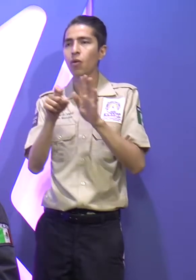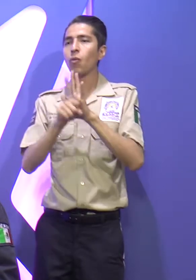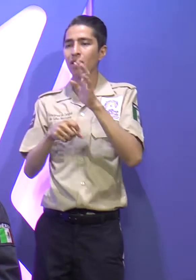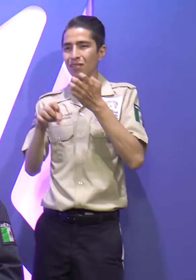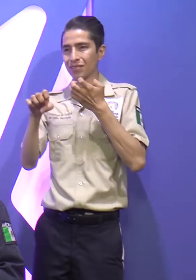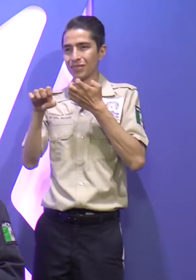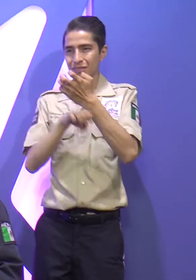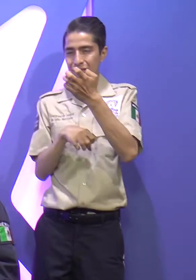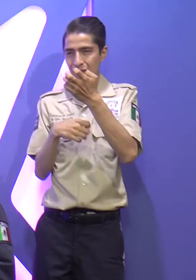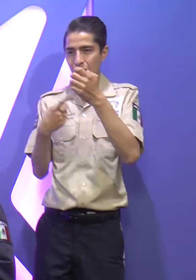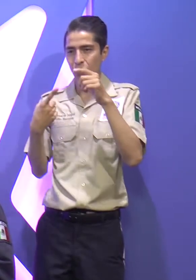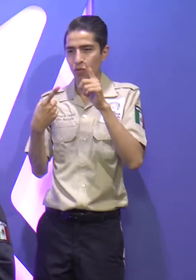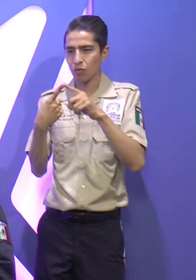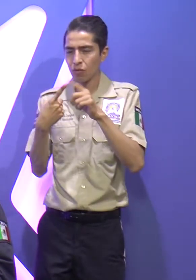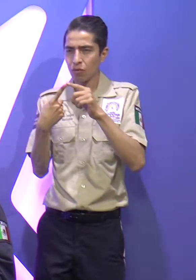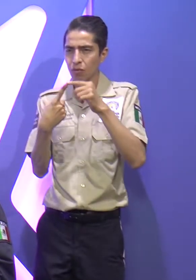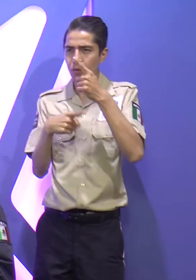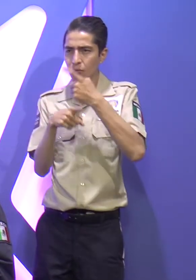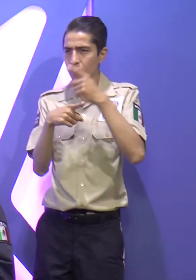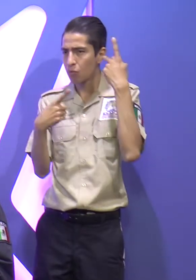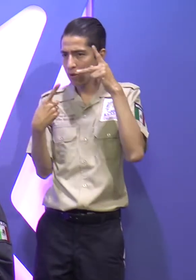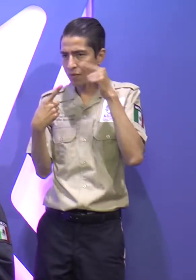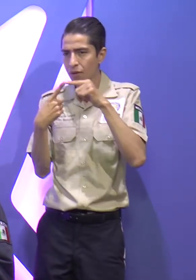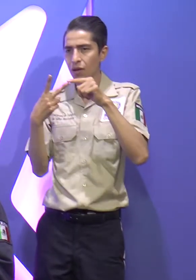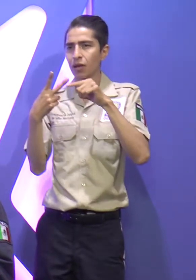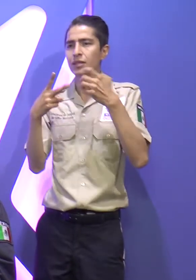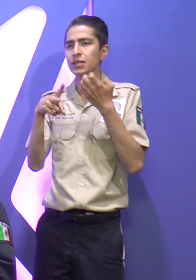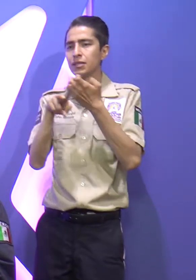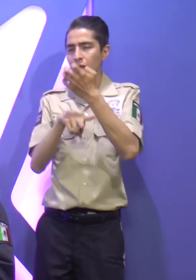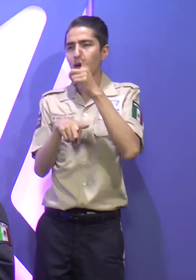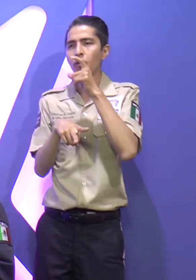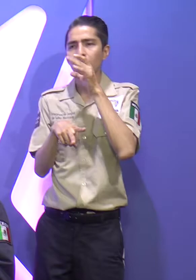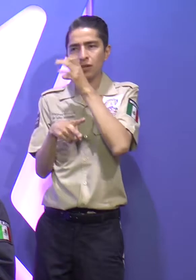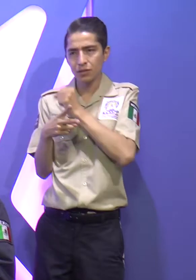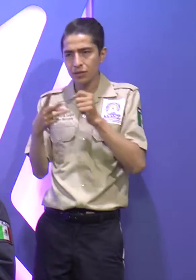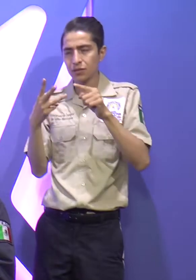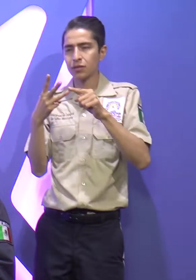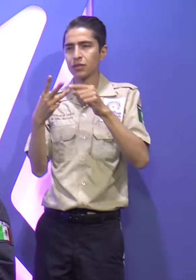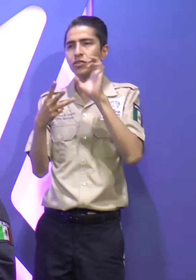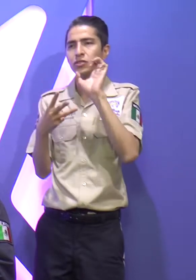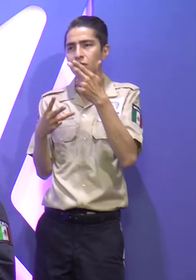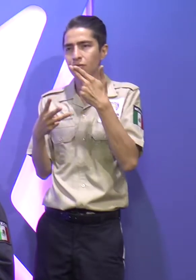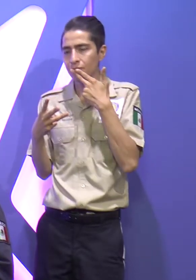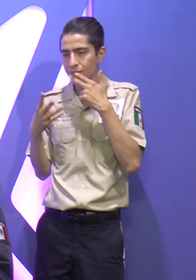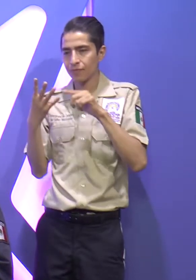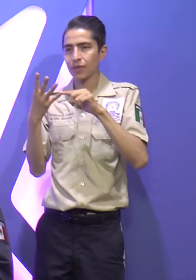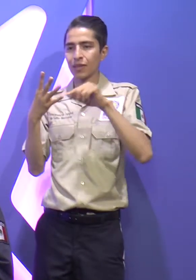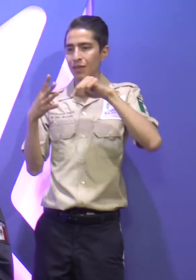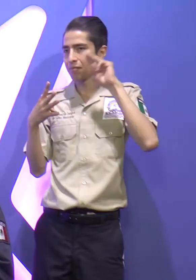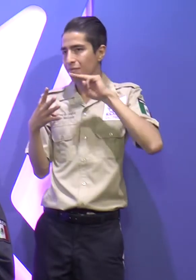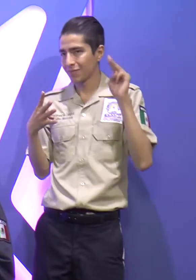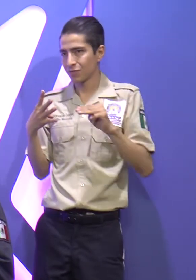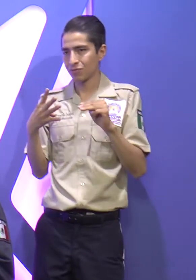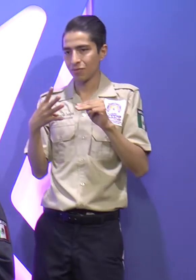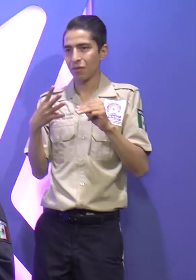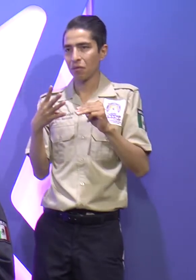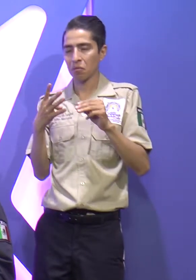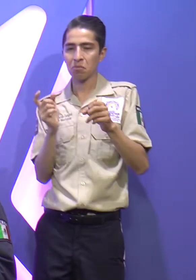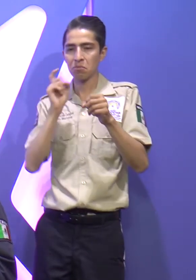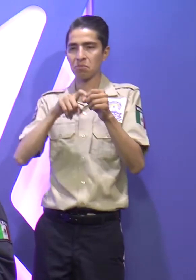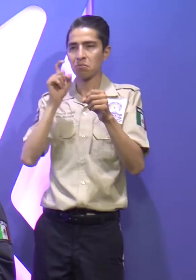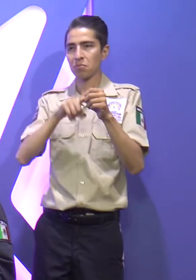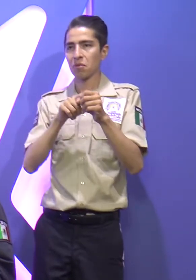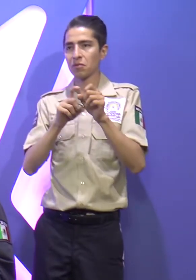Estado de Puebla, el Estado de Aguascalientes, Chihuahua y el Estado de Michoacán.